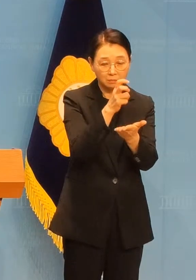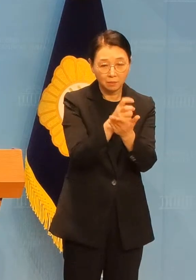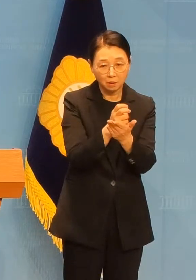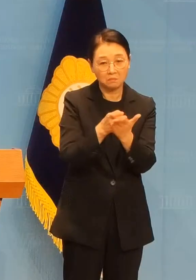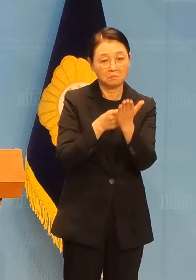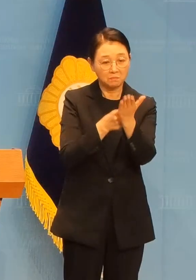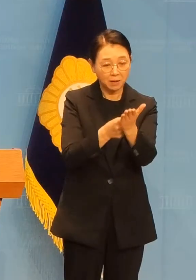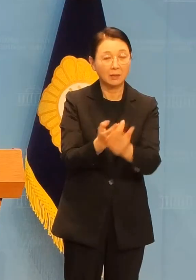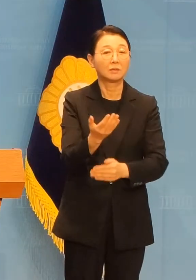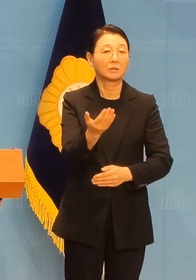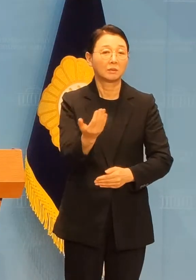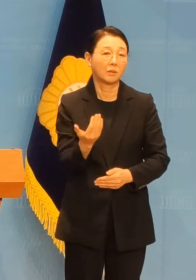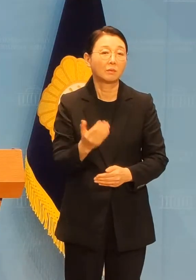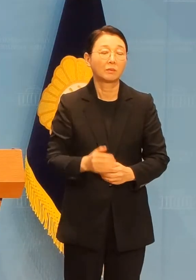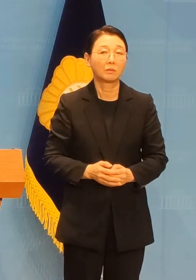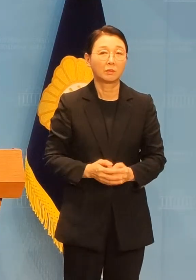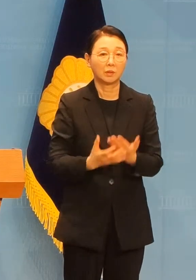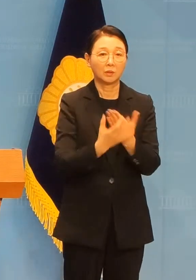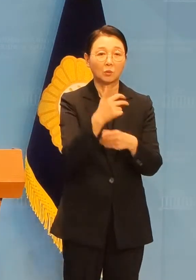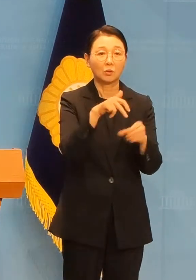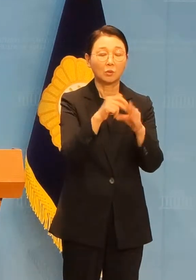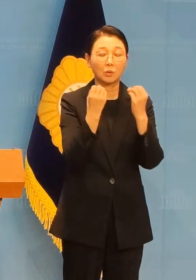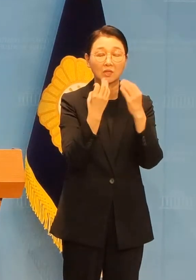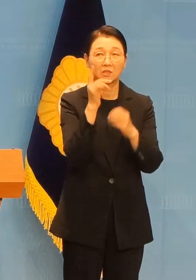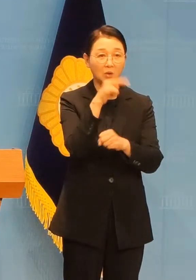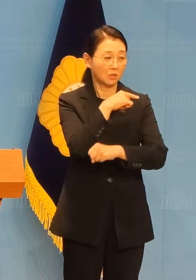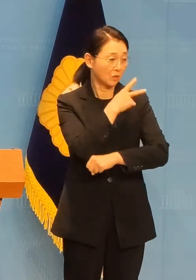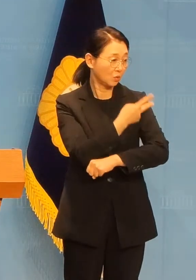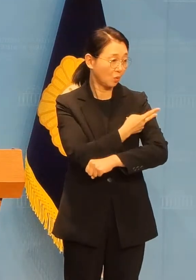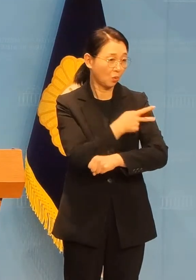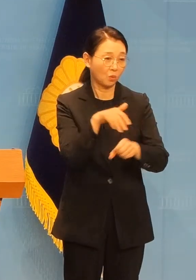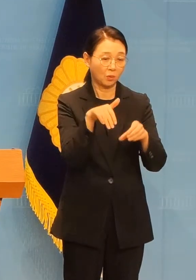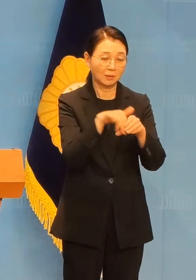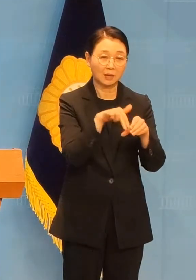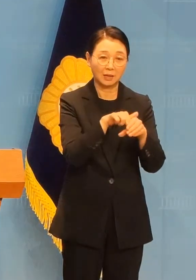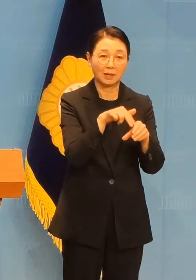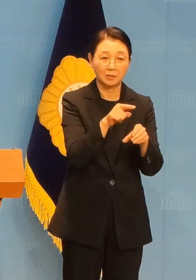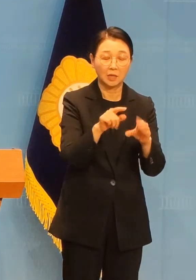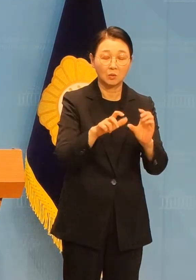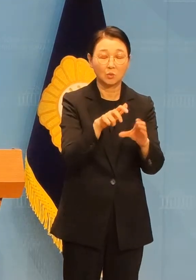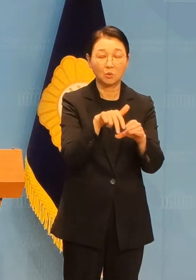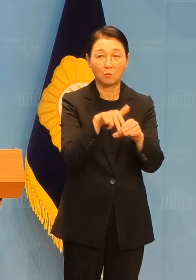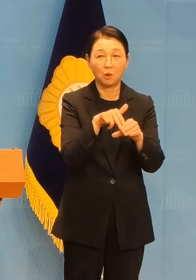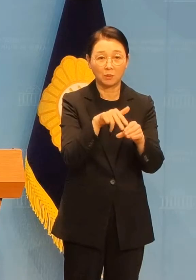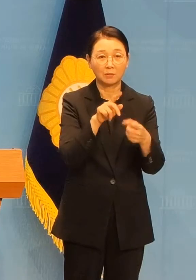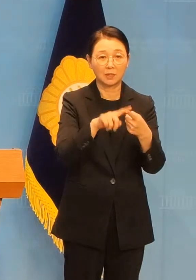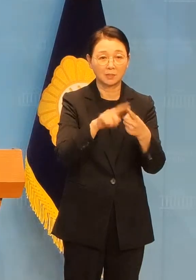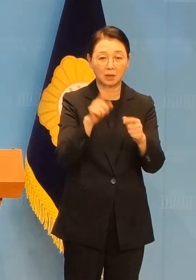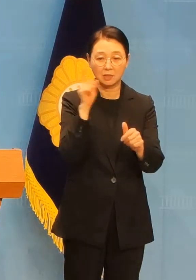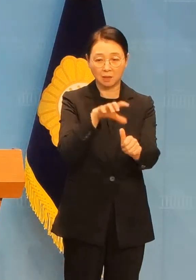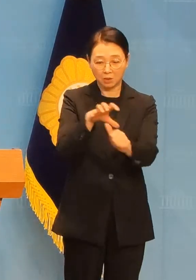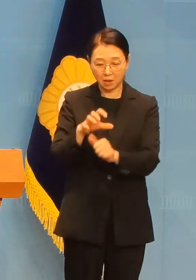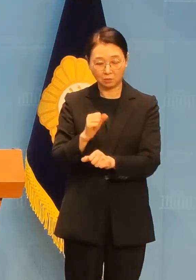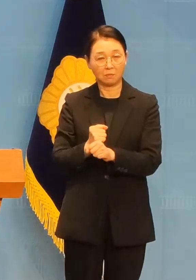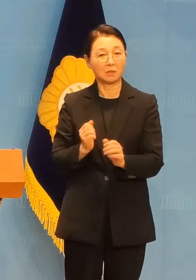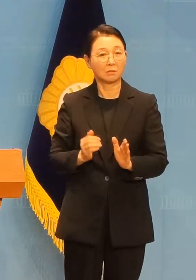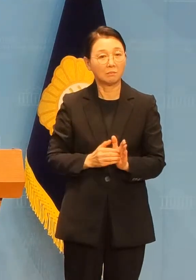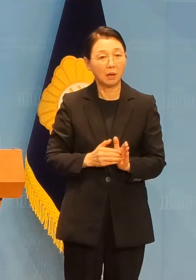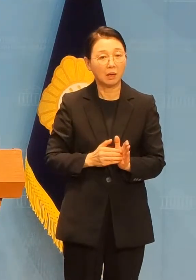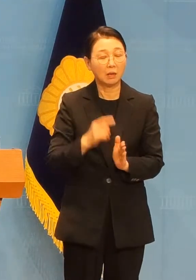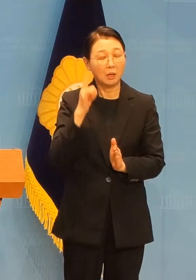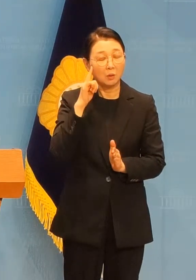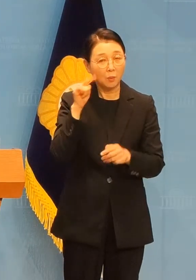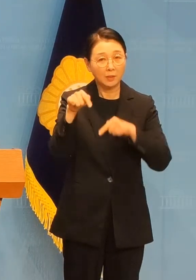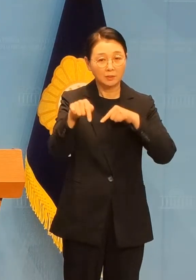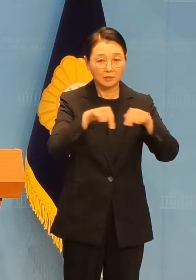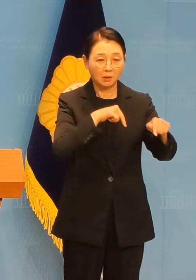발의하기 이전에 통일교, 신천지 등이 비영리 법인의 종교법인의 지위를 악용하여 부당하게